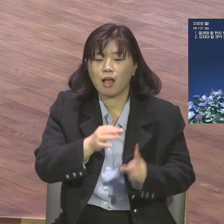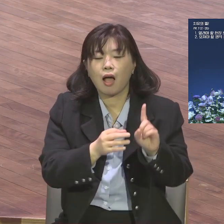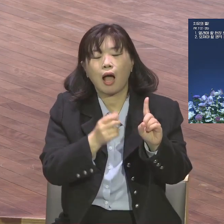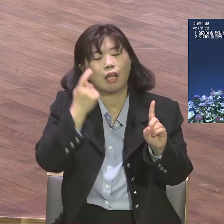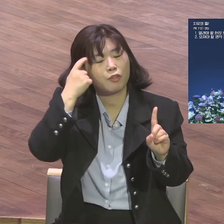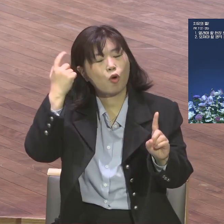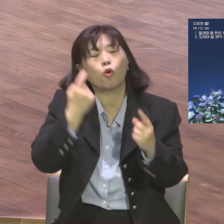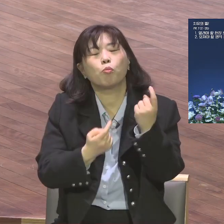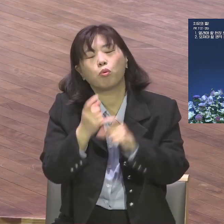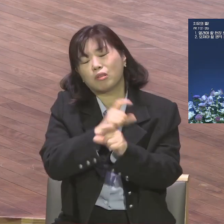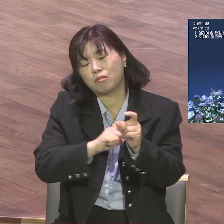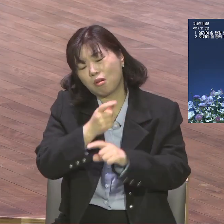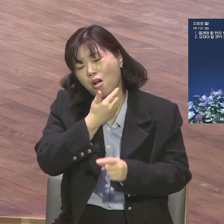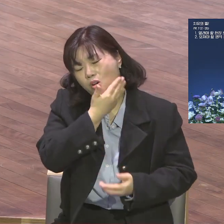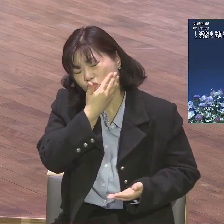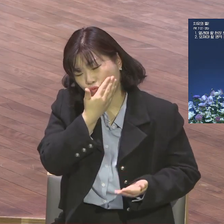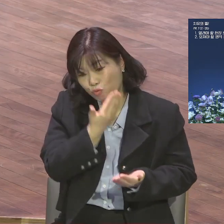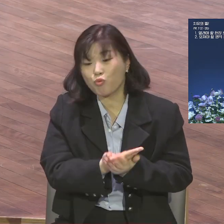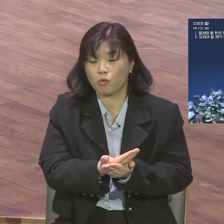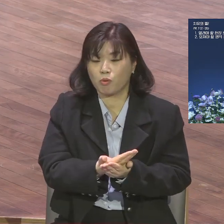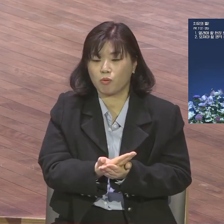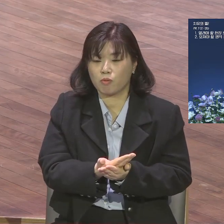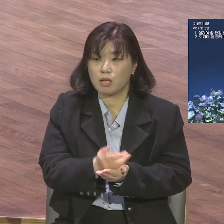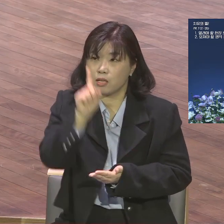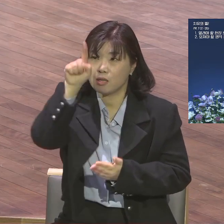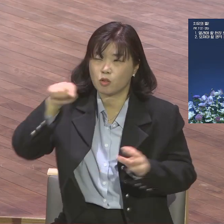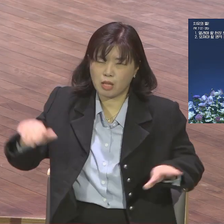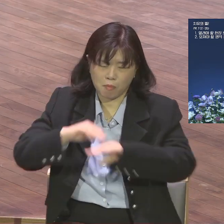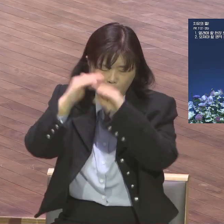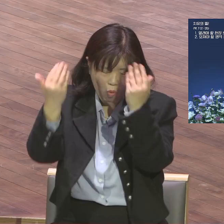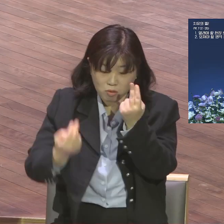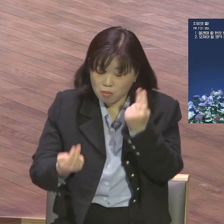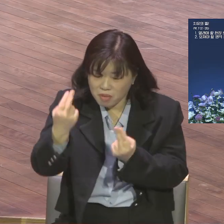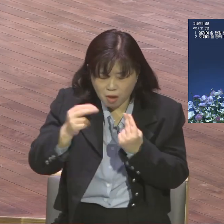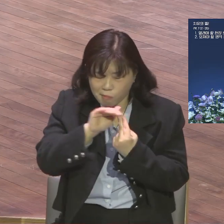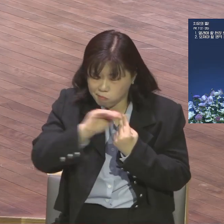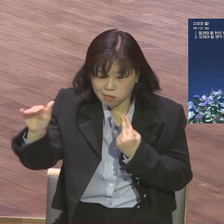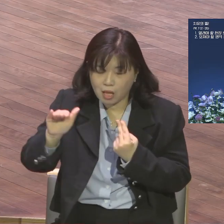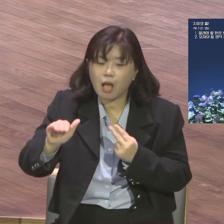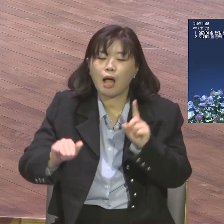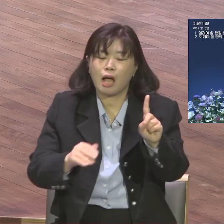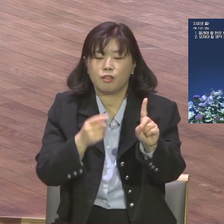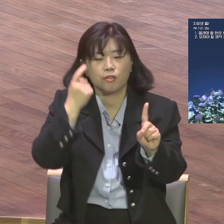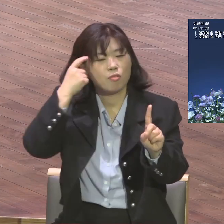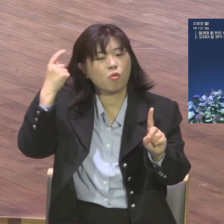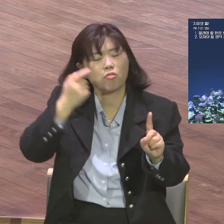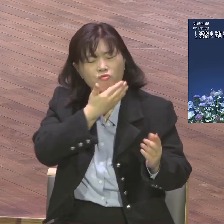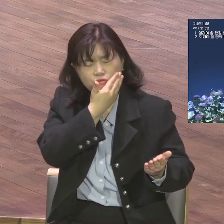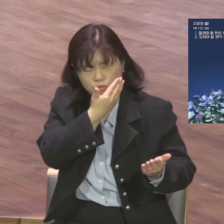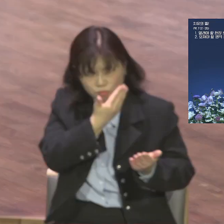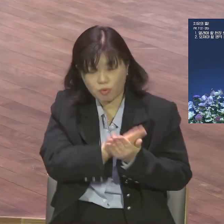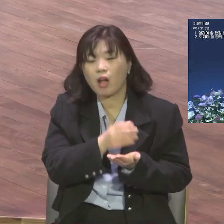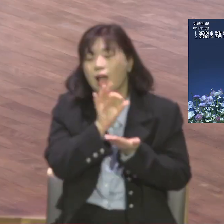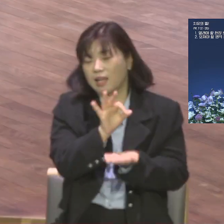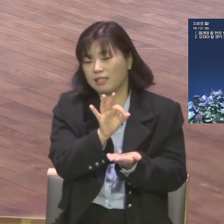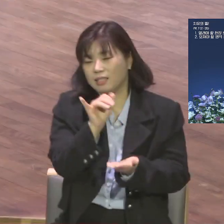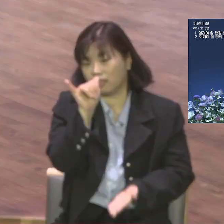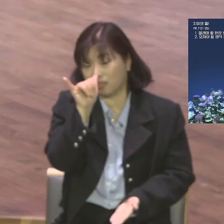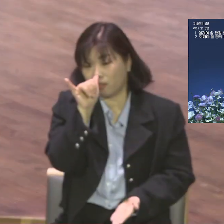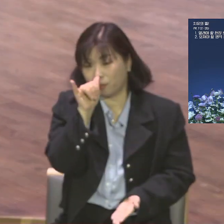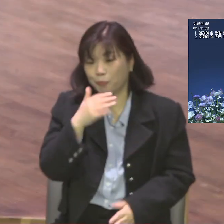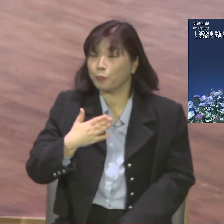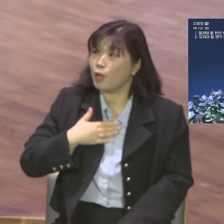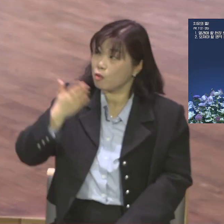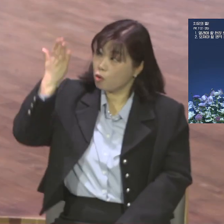천하보다 귀한 한 영혼의 가치. 이걸 우리가 붙잡아야 돼. 우리가 파키스탄에 그렇게 대형 집회를